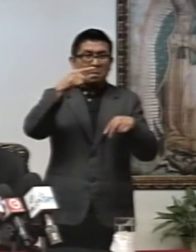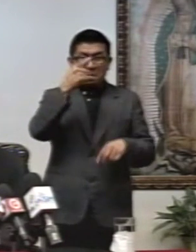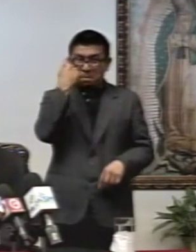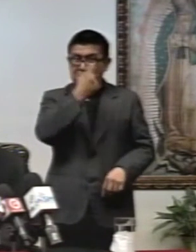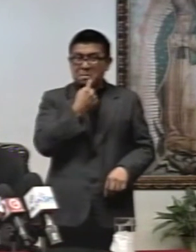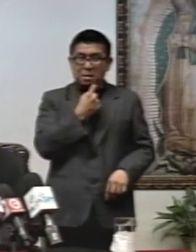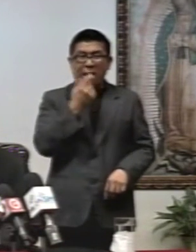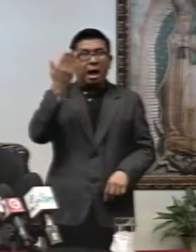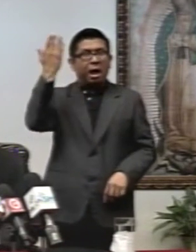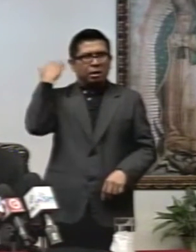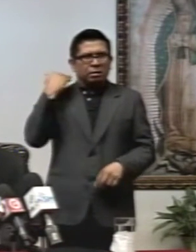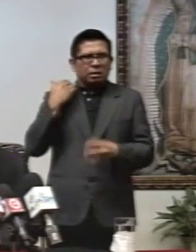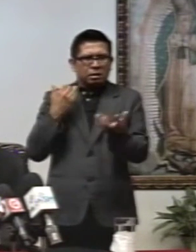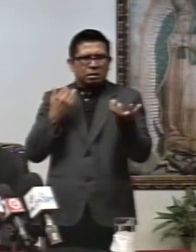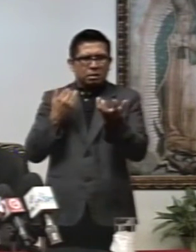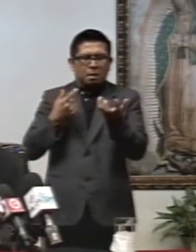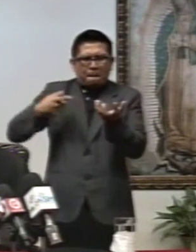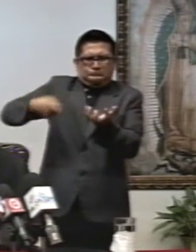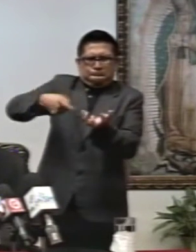y